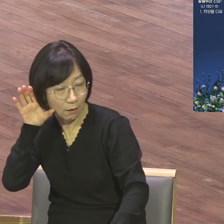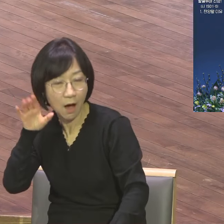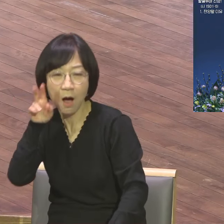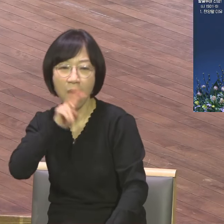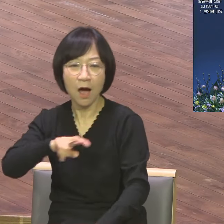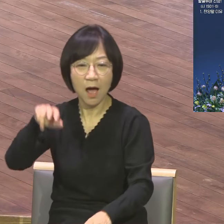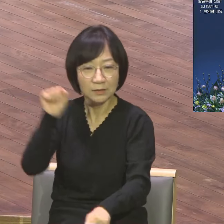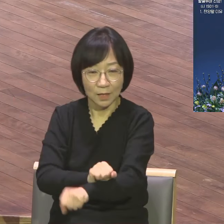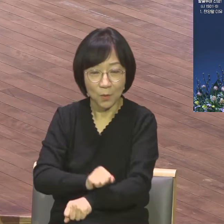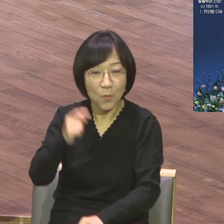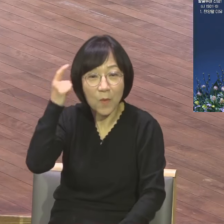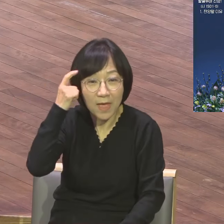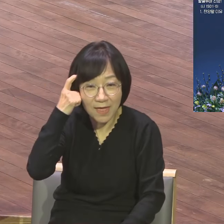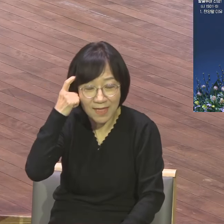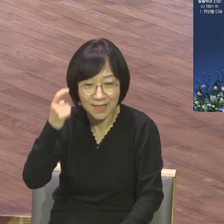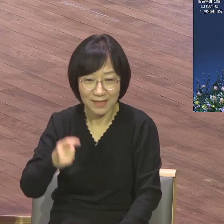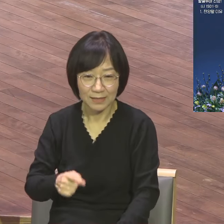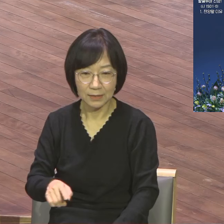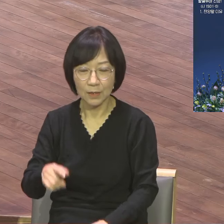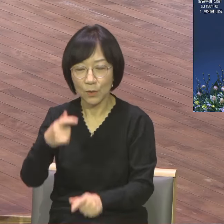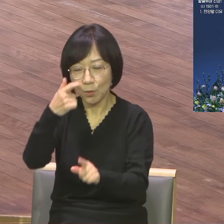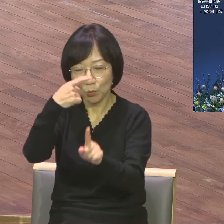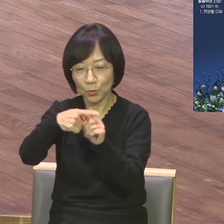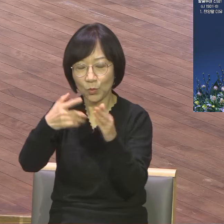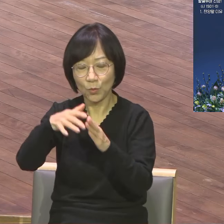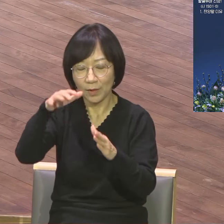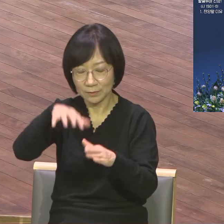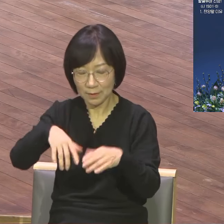안 불리워서 그렇지 다 잡고 나. 응.